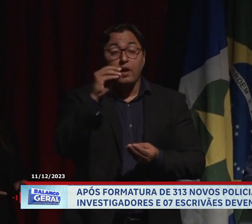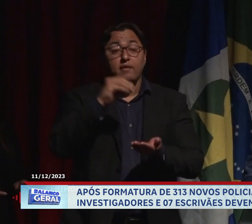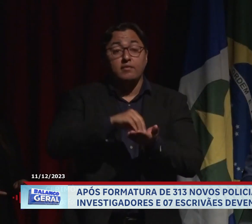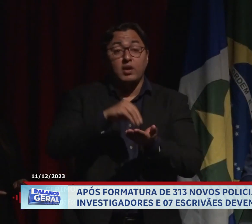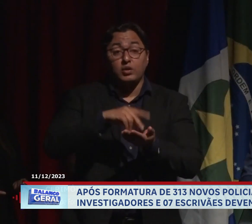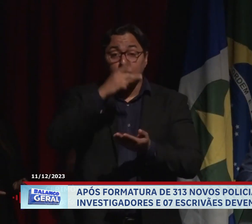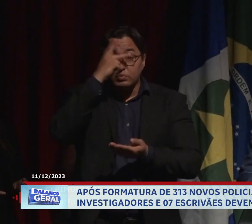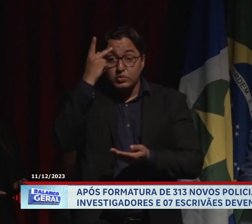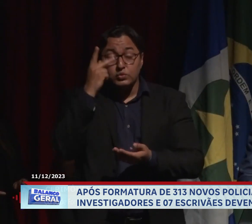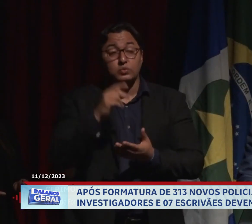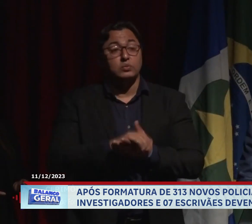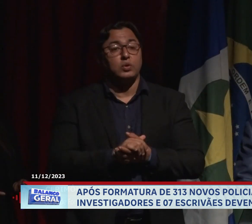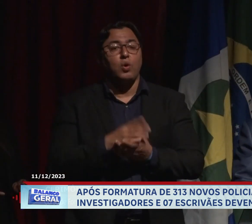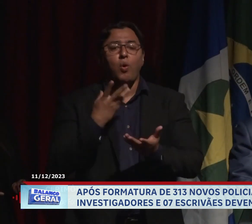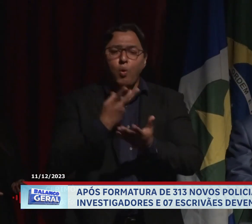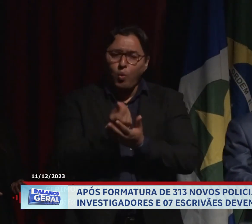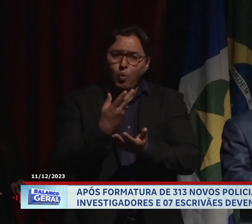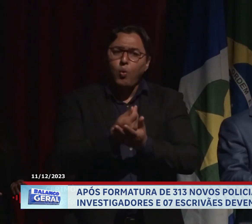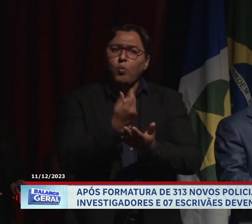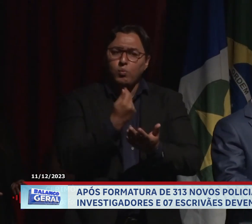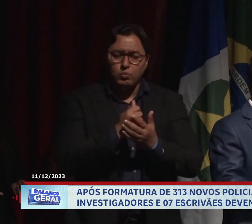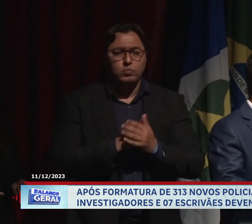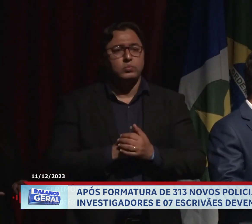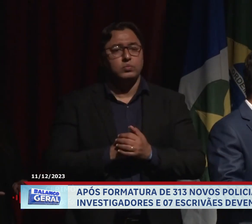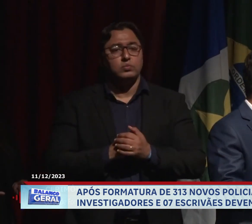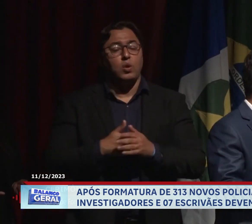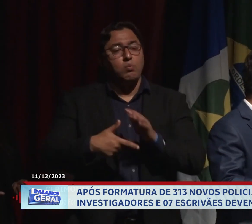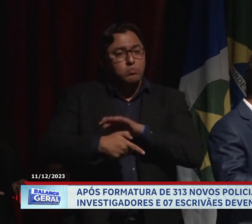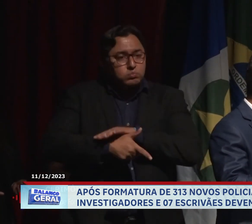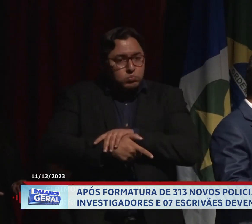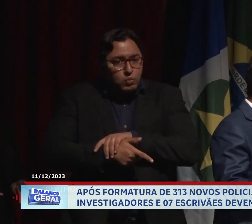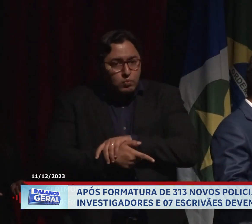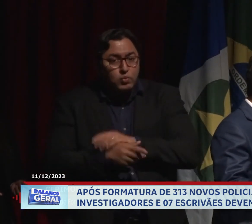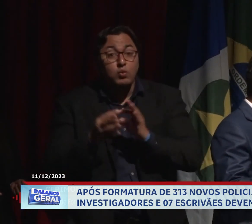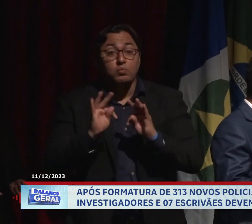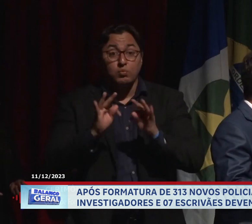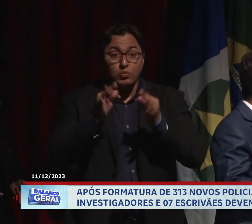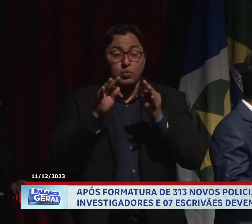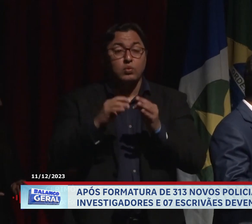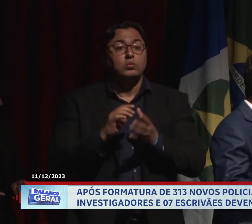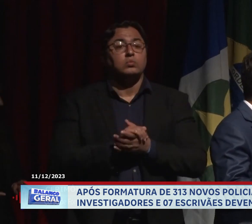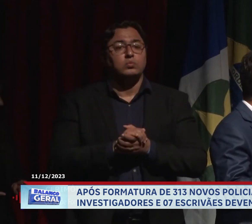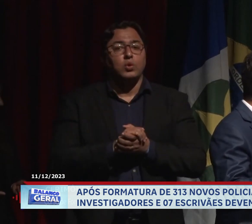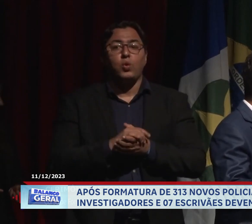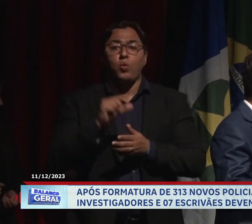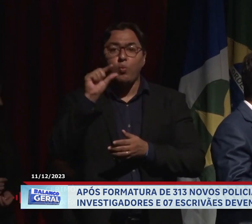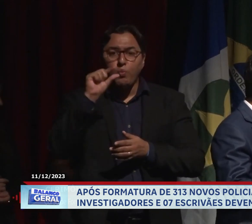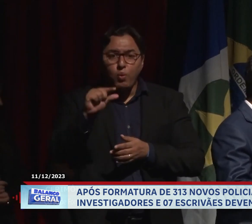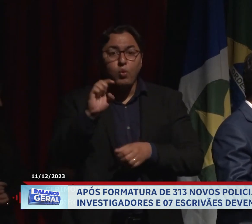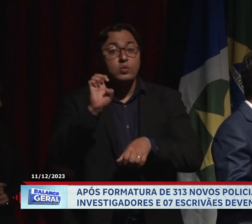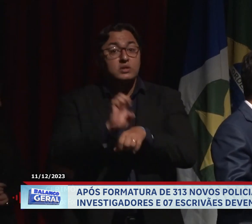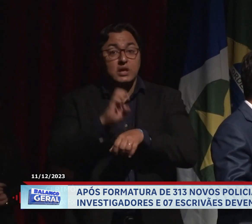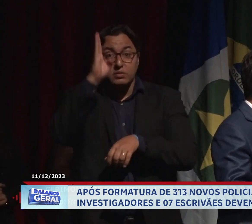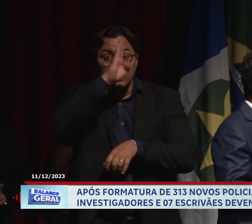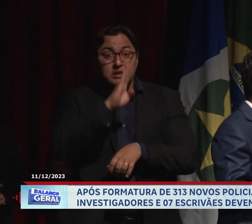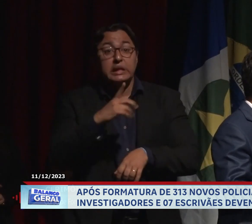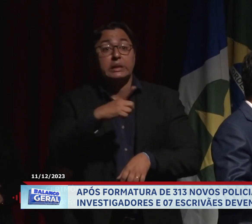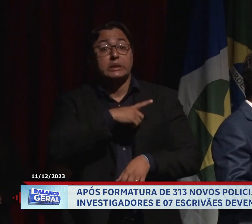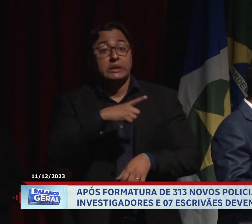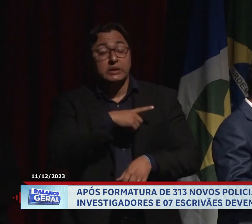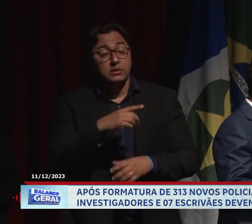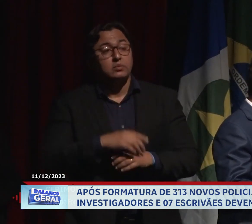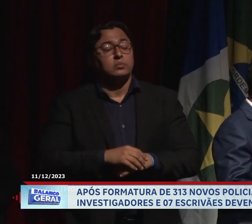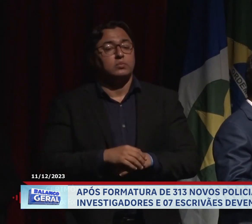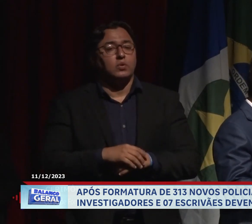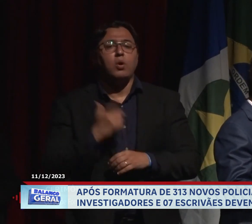penitenciário compramos equipamentos armas tecnologias que poucos estados brasileiros têm